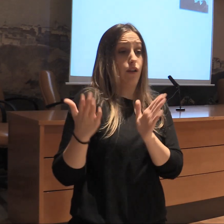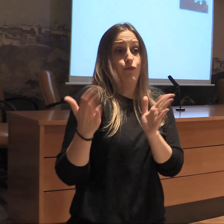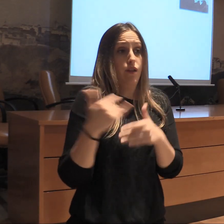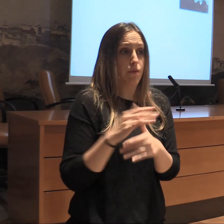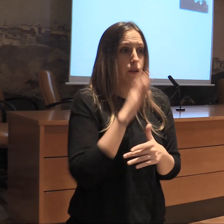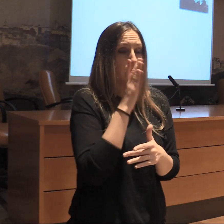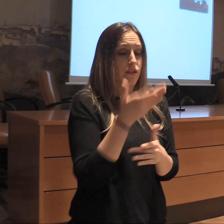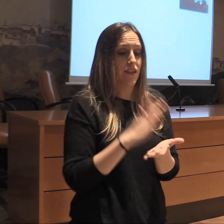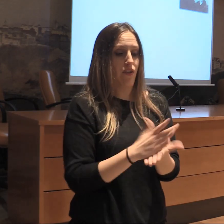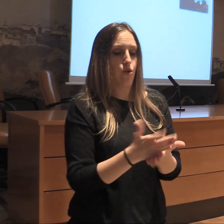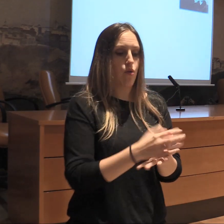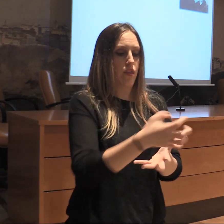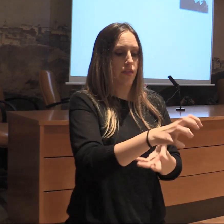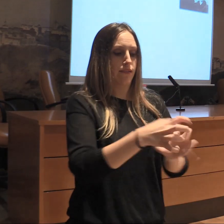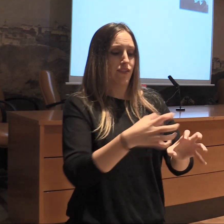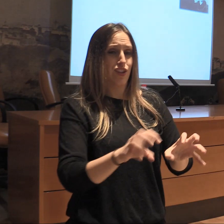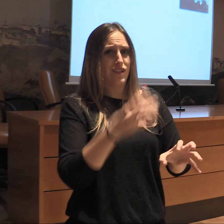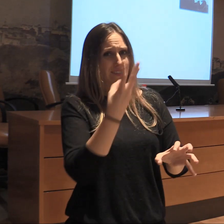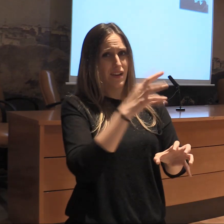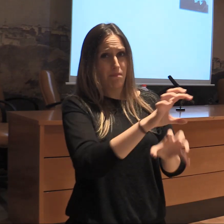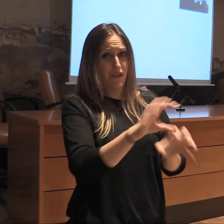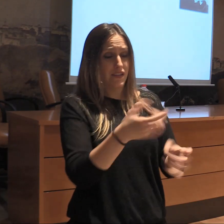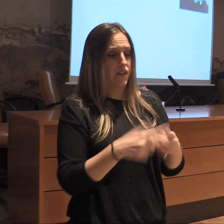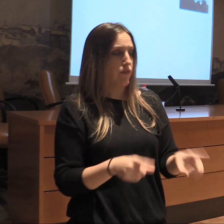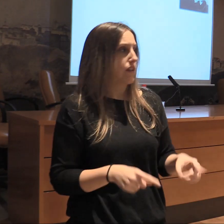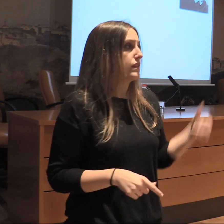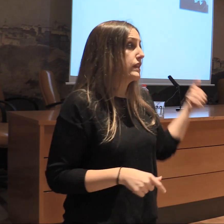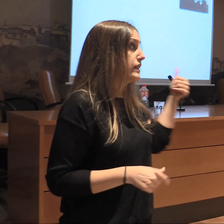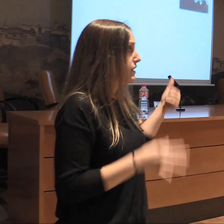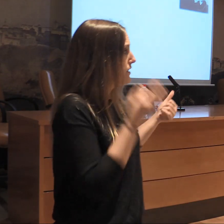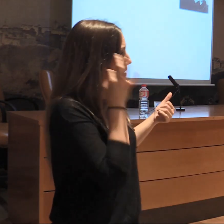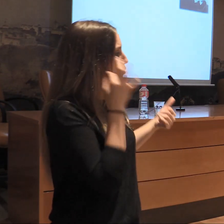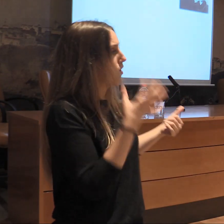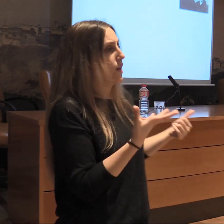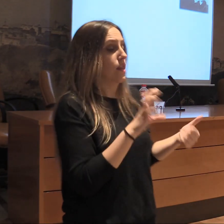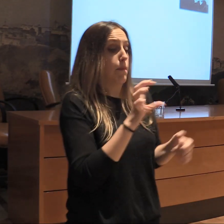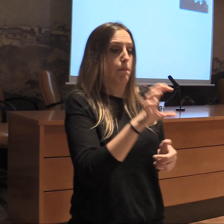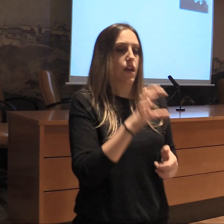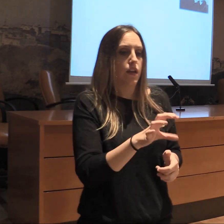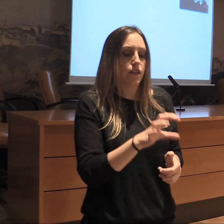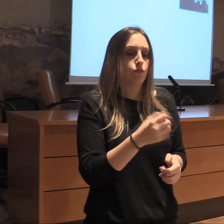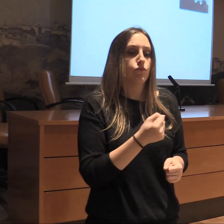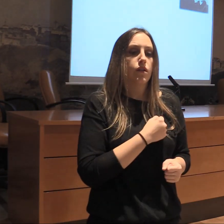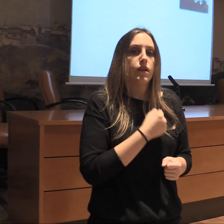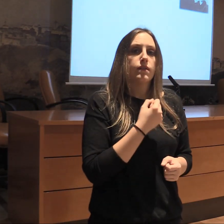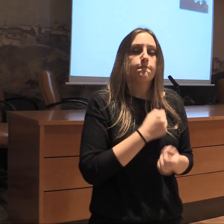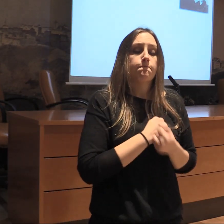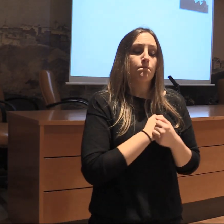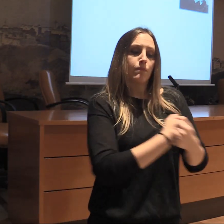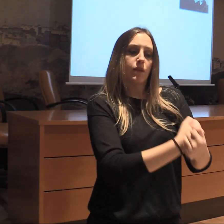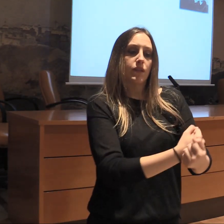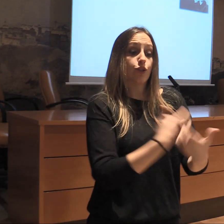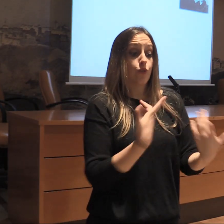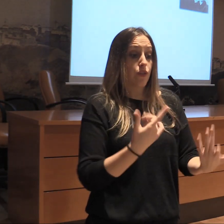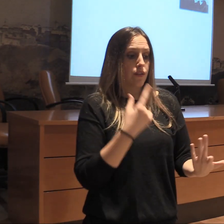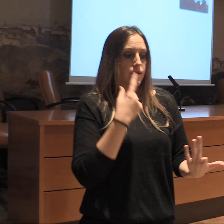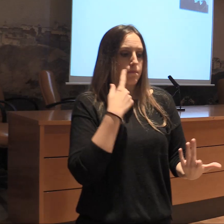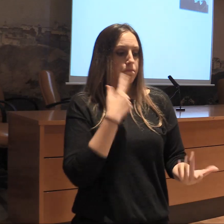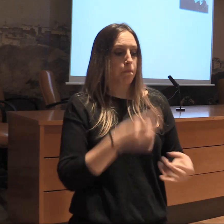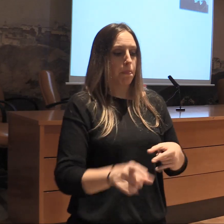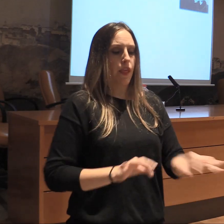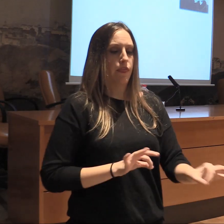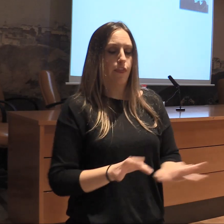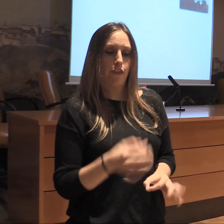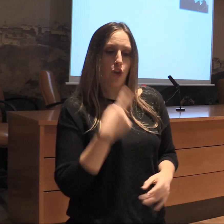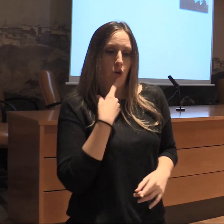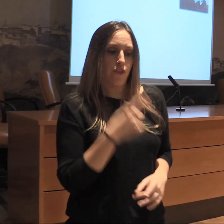Rusia y Prusia. Y Marie, que era una gran amante de su país, pues decidió que ese gran descubrimiento que ellos